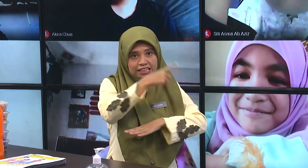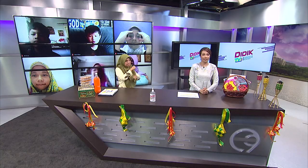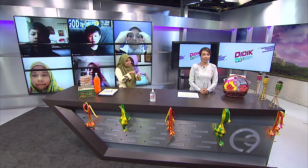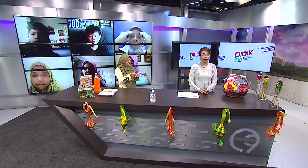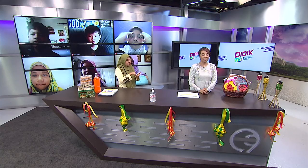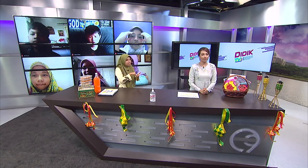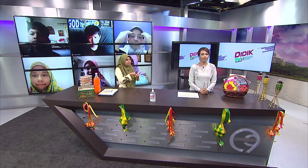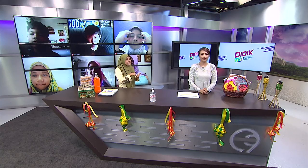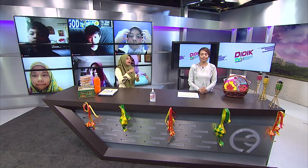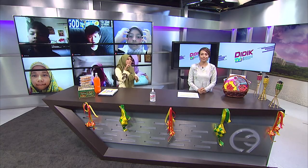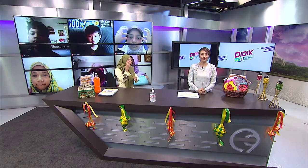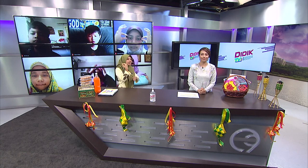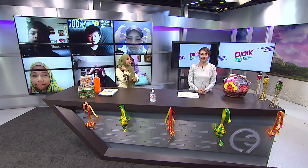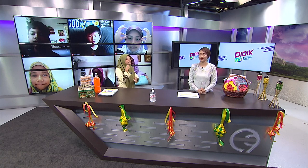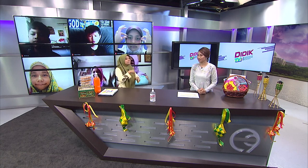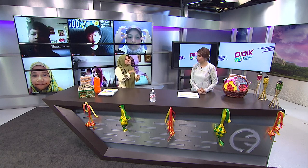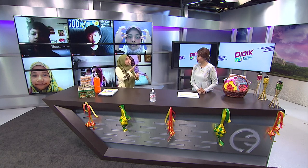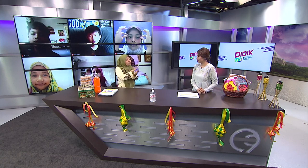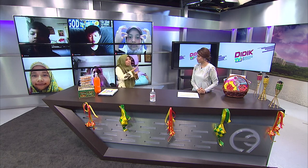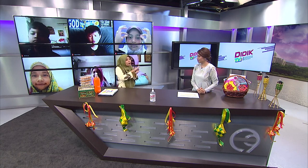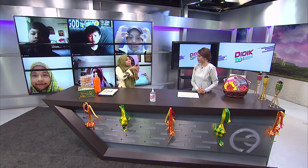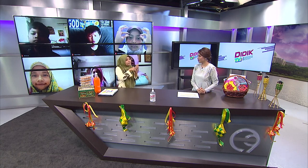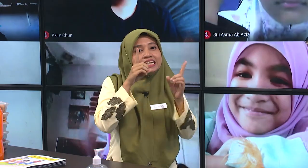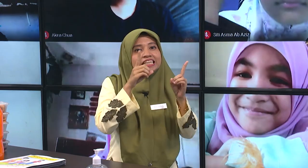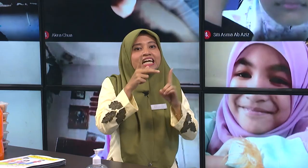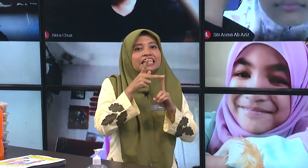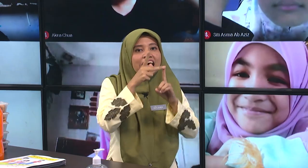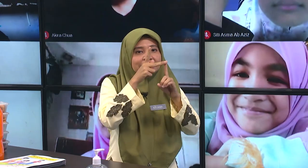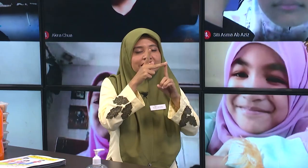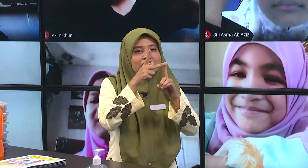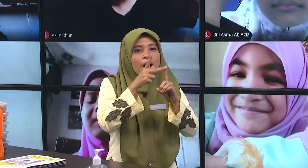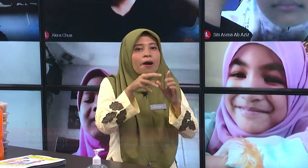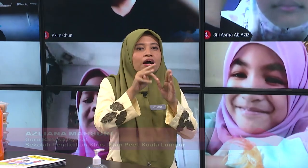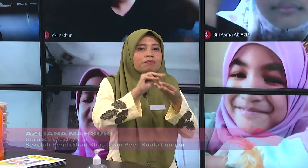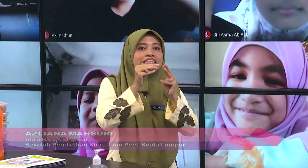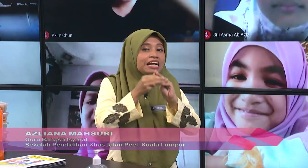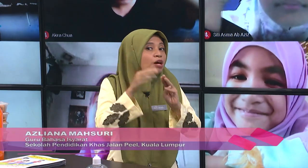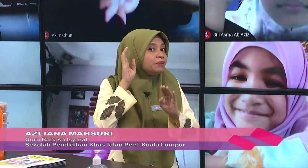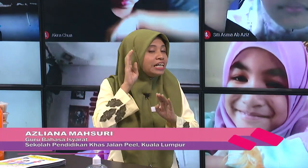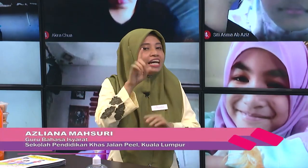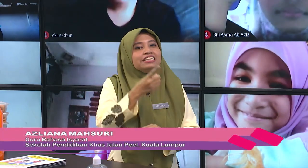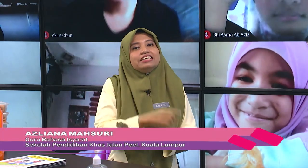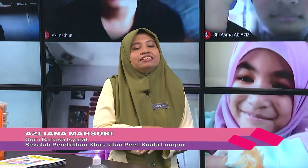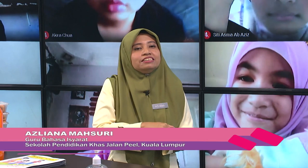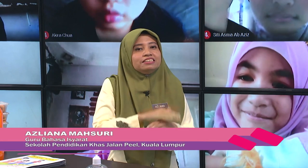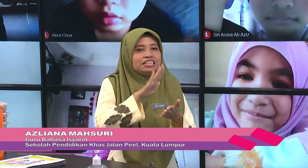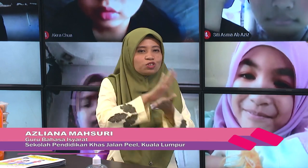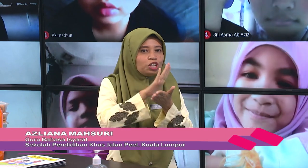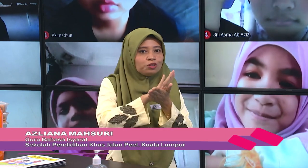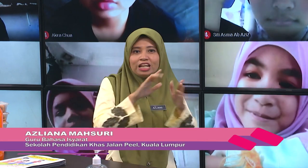pelajaran hari ini dia hanya ada di sekolah pendidikan khas. Masalah pendengaran